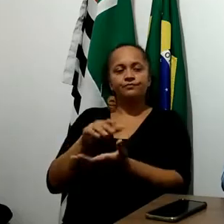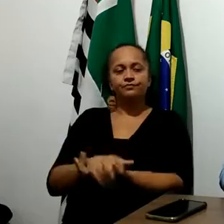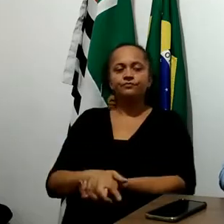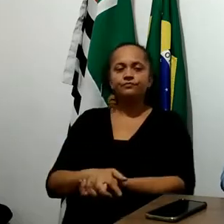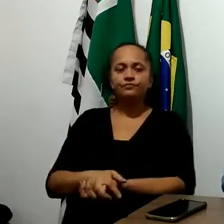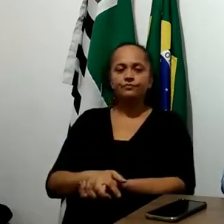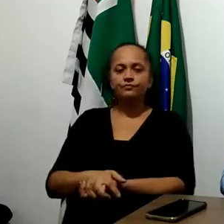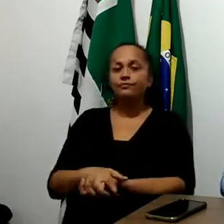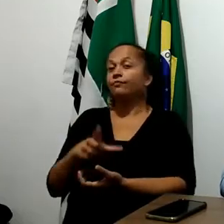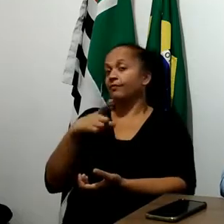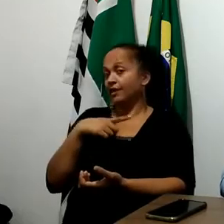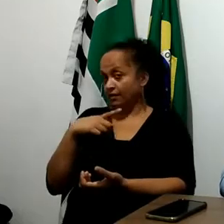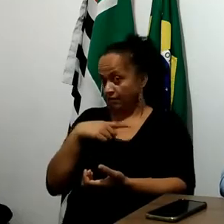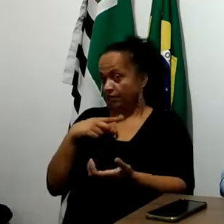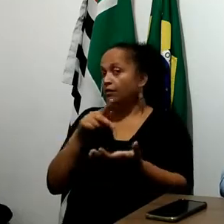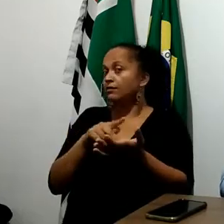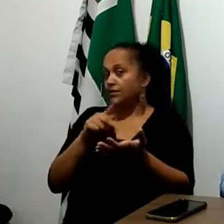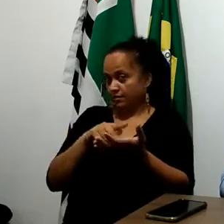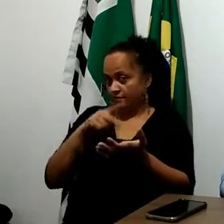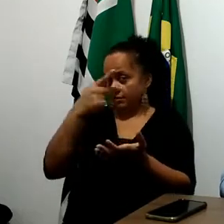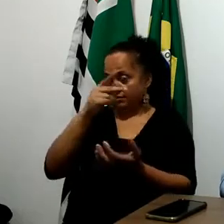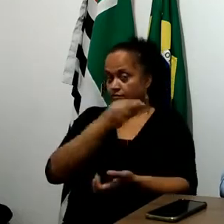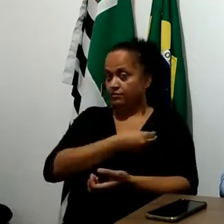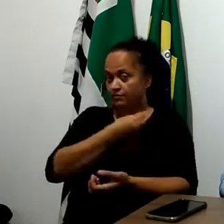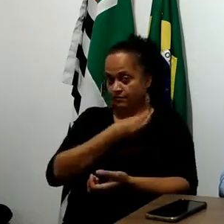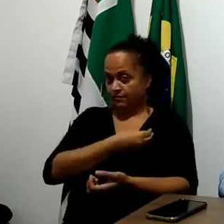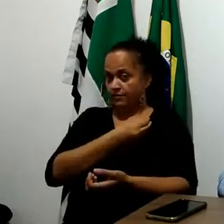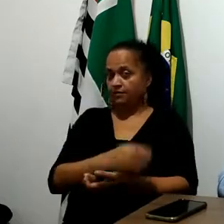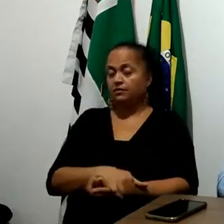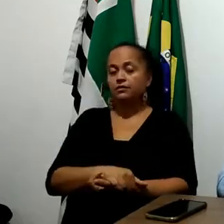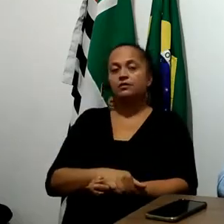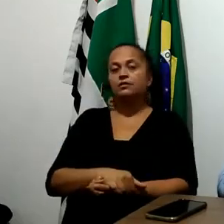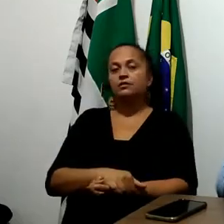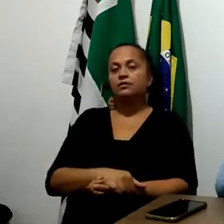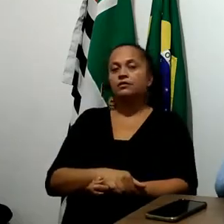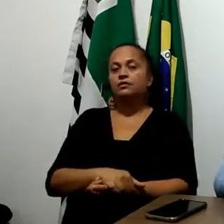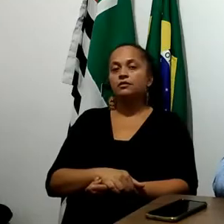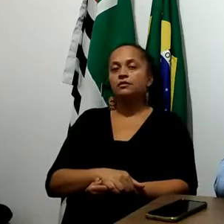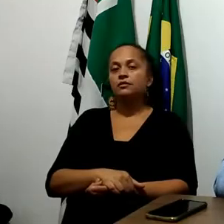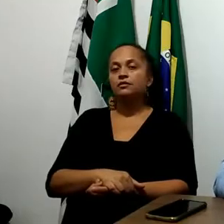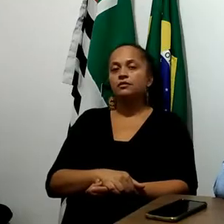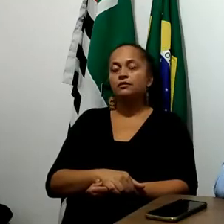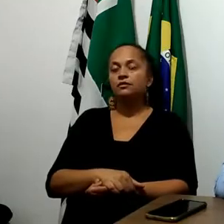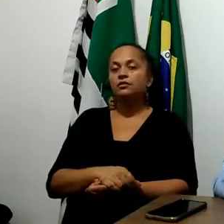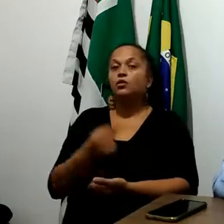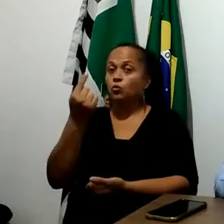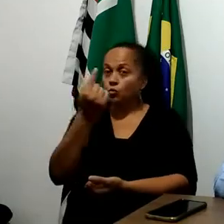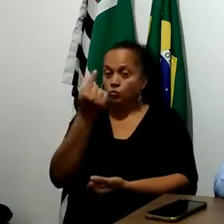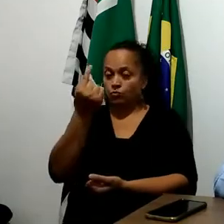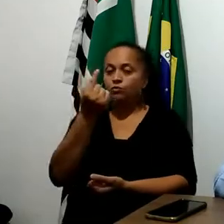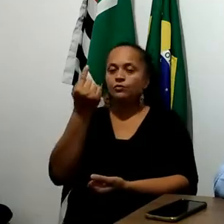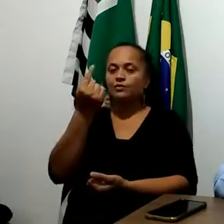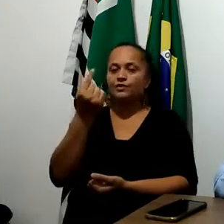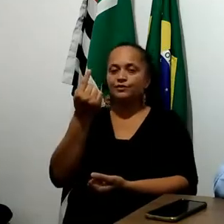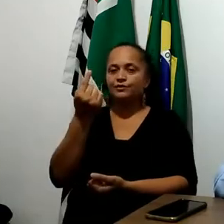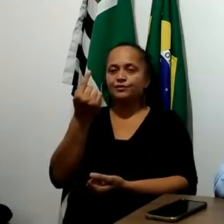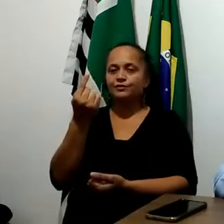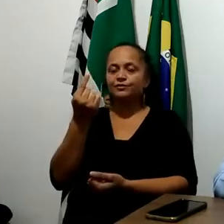Receba essa verdade para a tua vida como a única fonte verdadeira, porque realmente